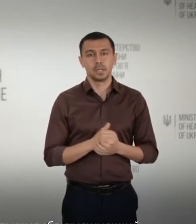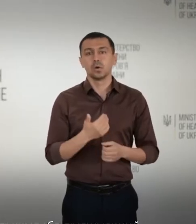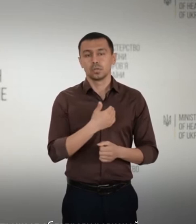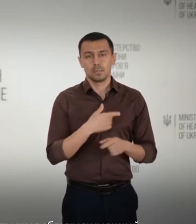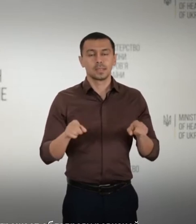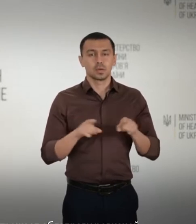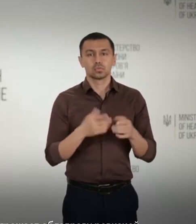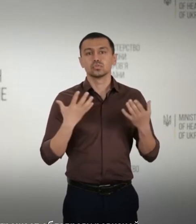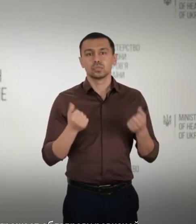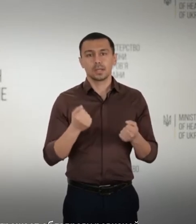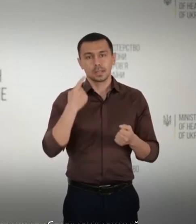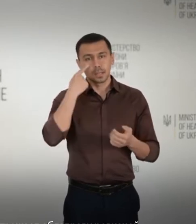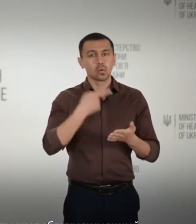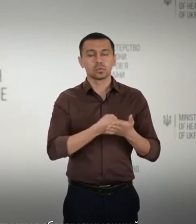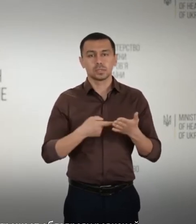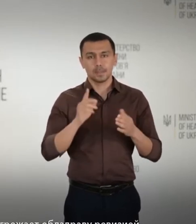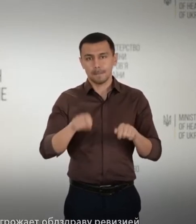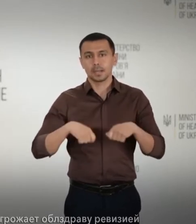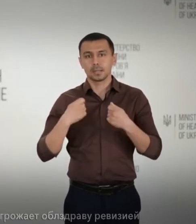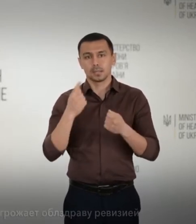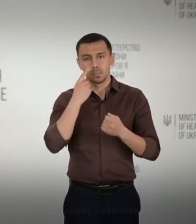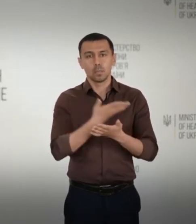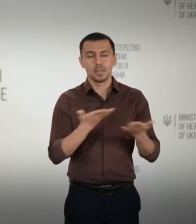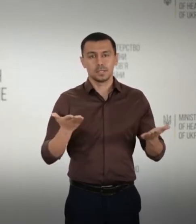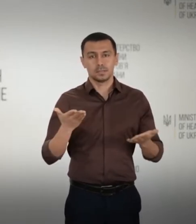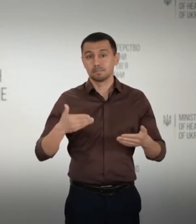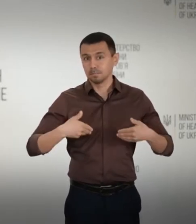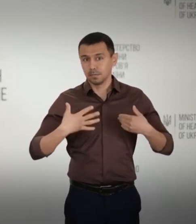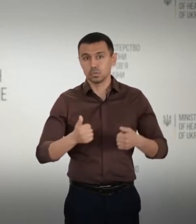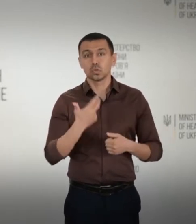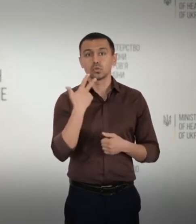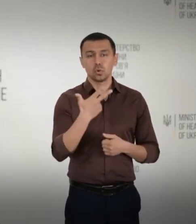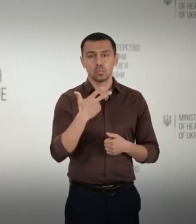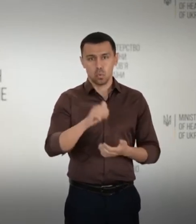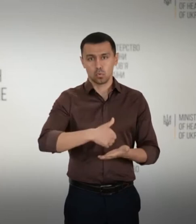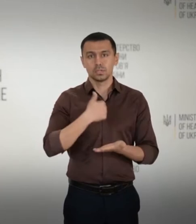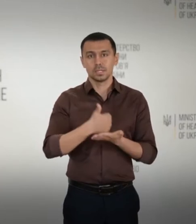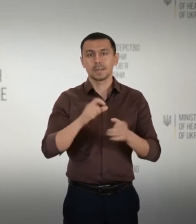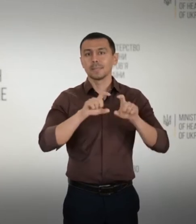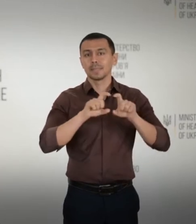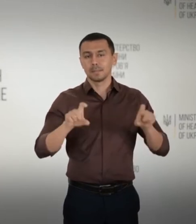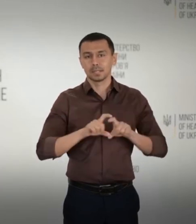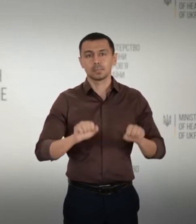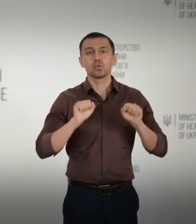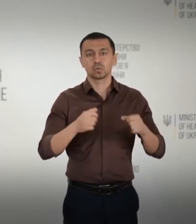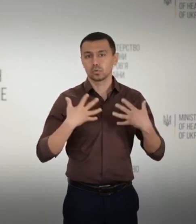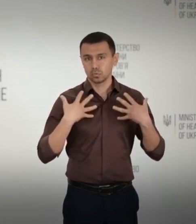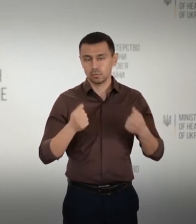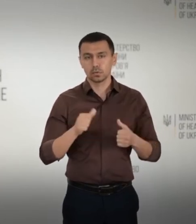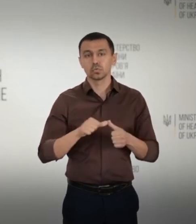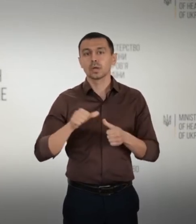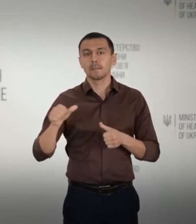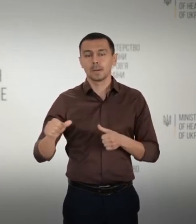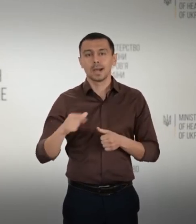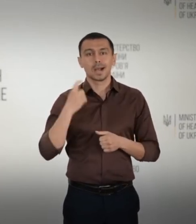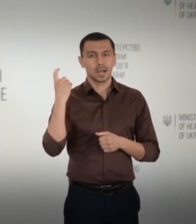Хотів би також ще наголосити і передати публічний привіт ще трьом очільникам департаментів охорони здоров'я,